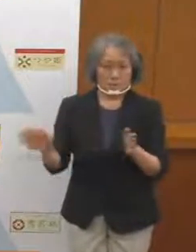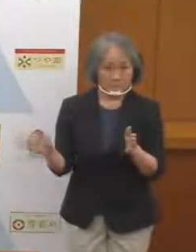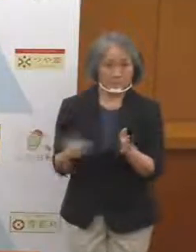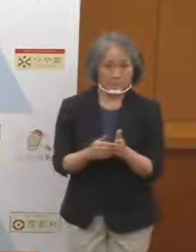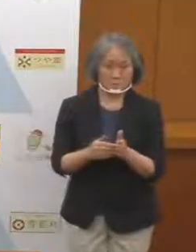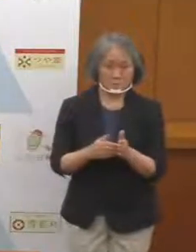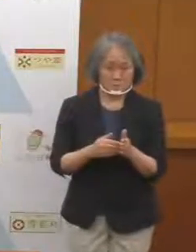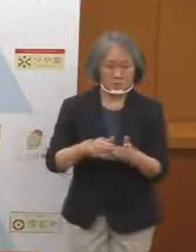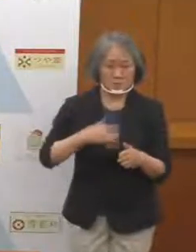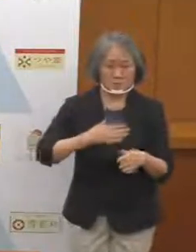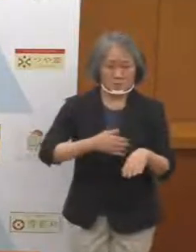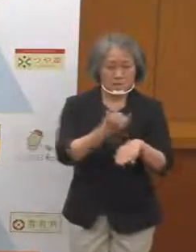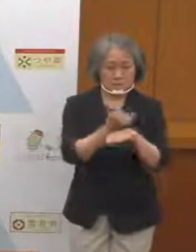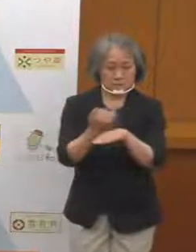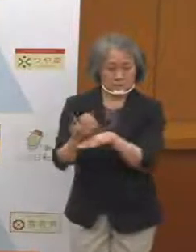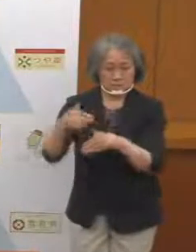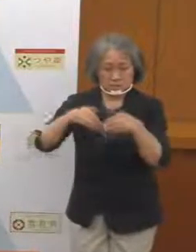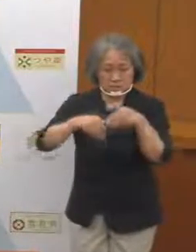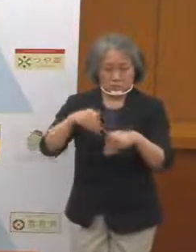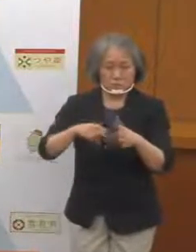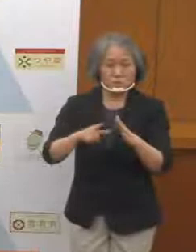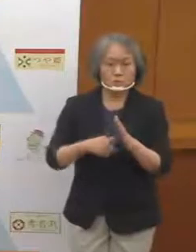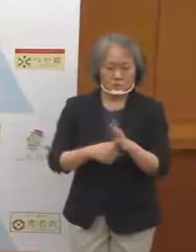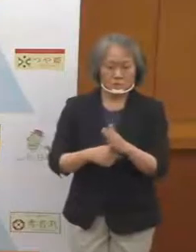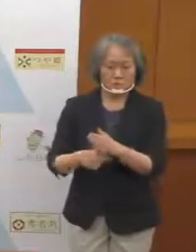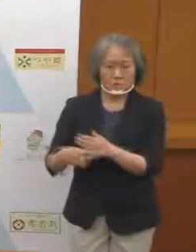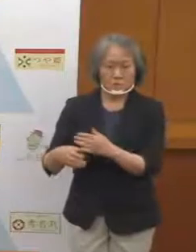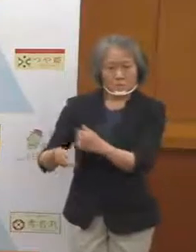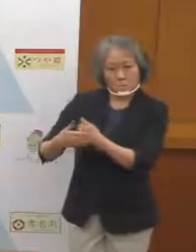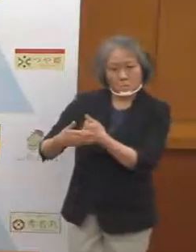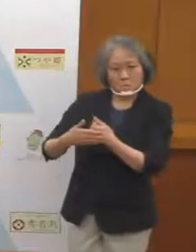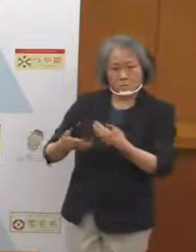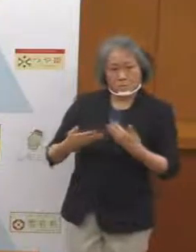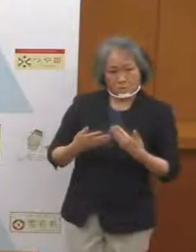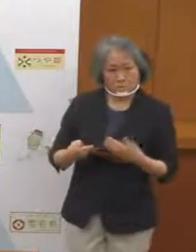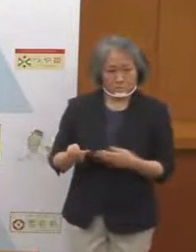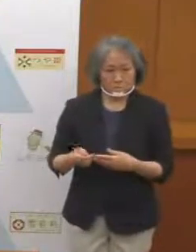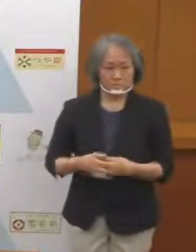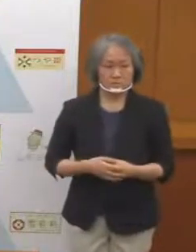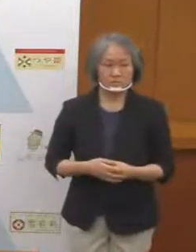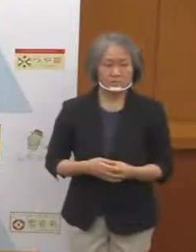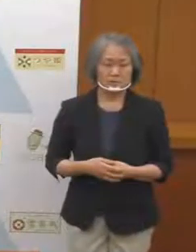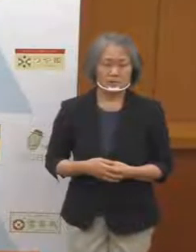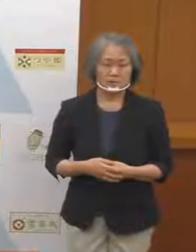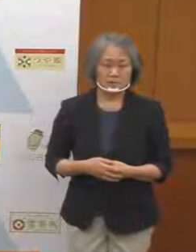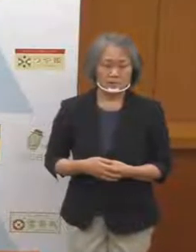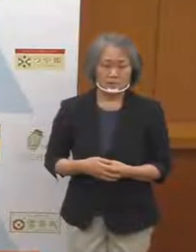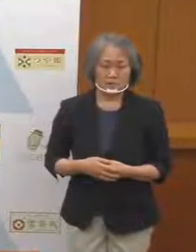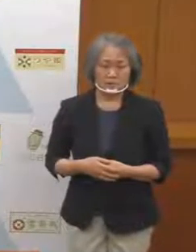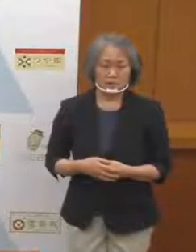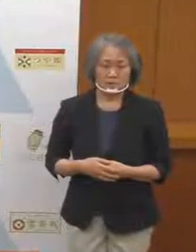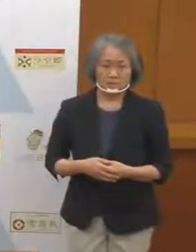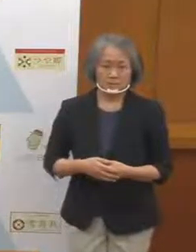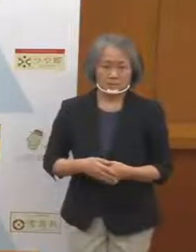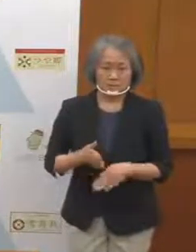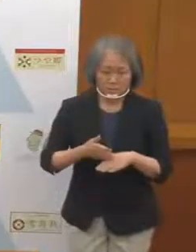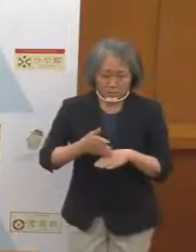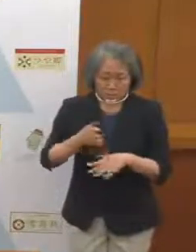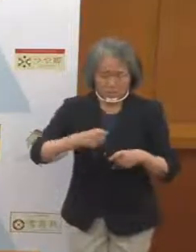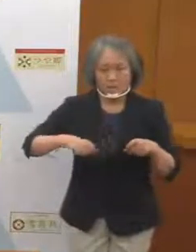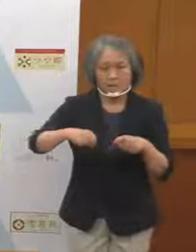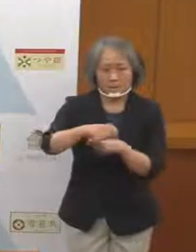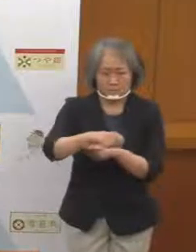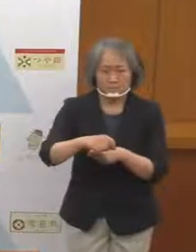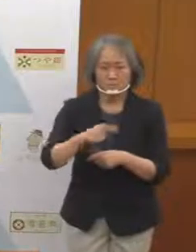選先の知事選でもご支援をいただいておりましたのでこれまで一貫してきた恩返しという